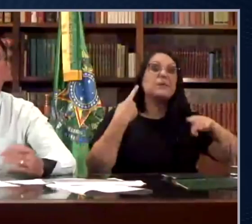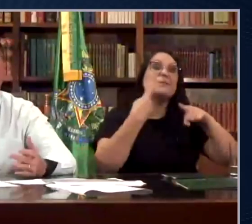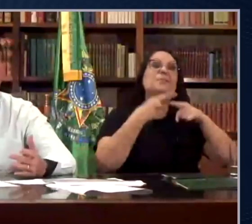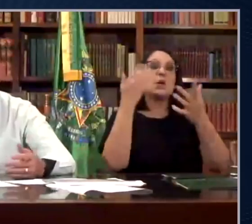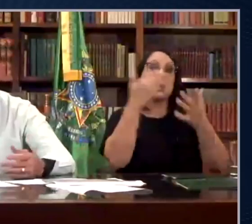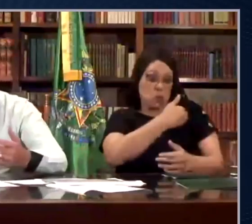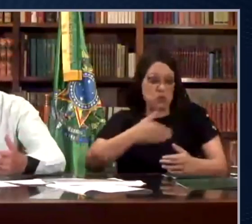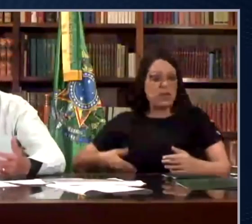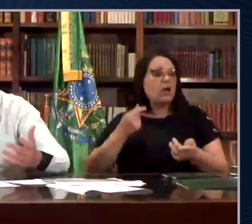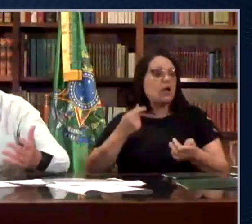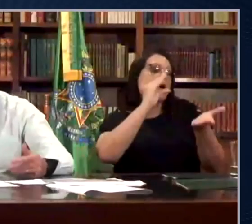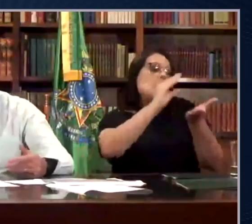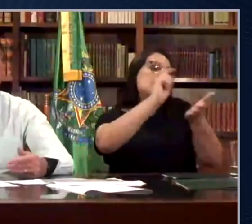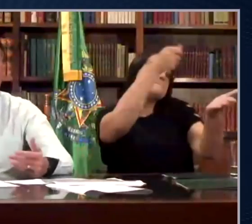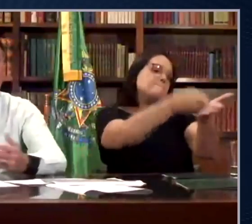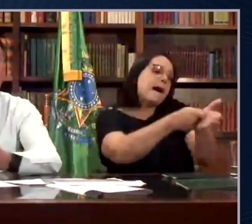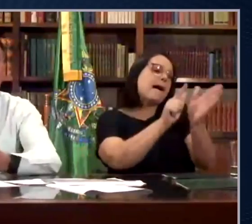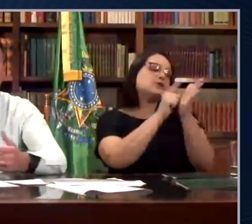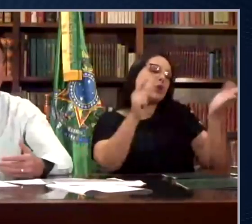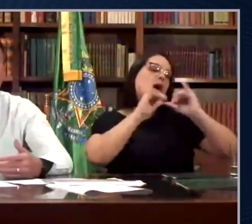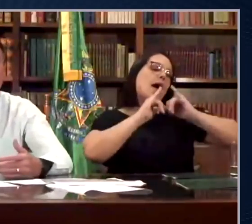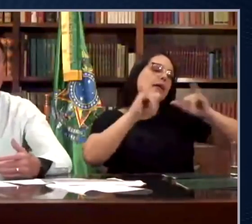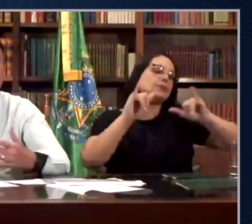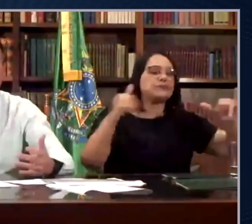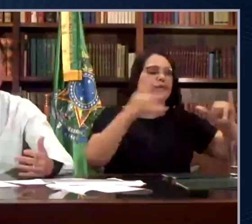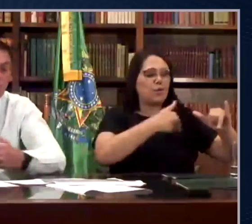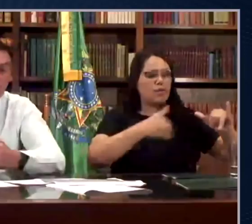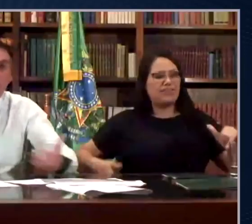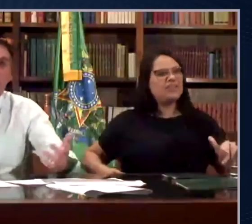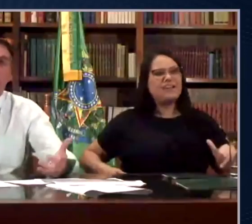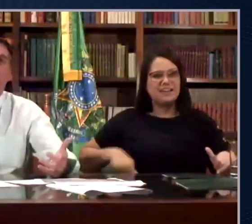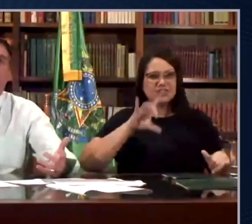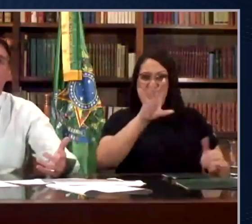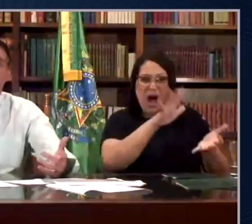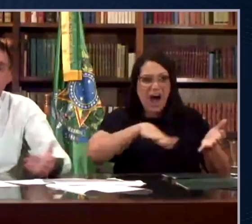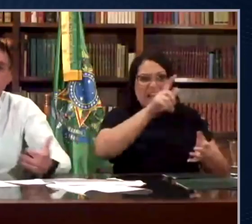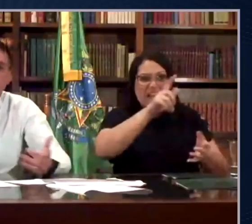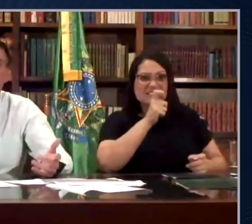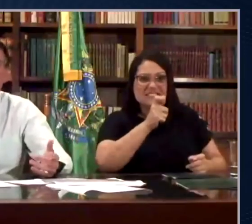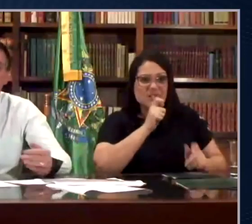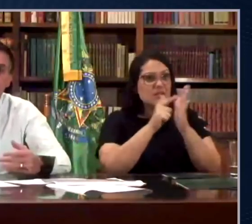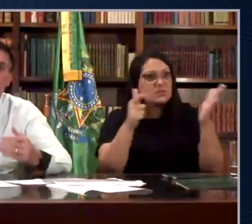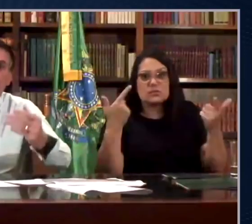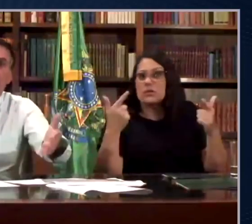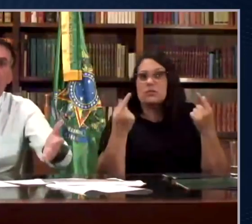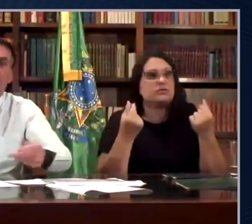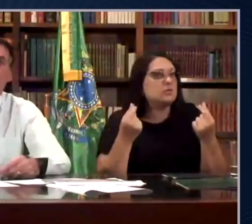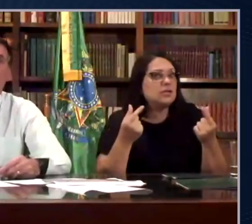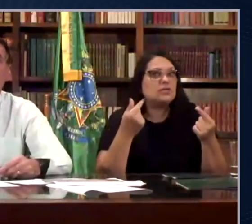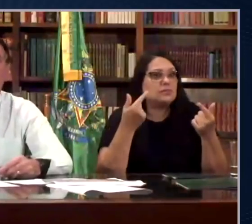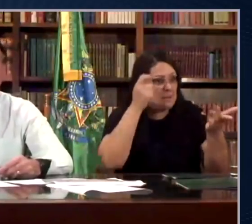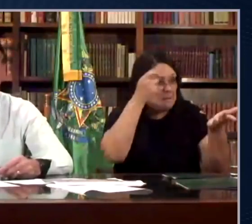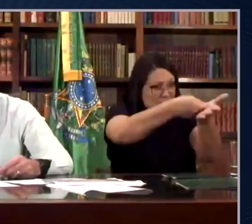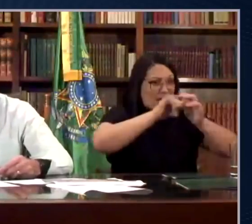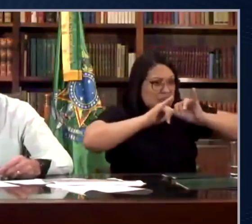oficial do governo. Até porque a gente não deve gastar com... Eu não cortei não é só na imprensa, cortei em todas as áreas, porque não temos dinheiro, tem que ser aplicado em coisas